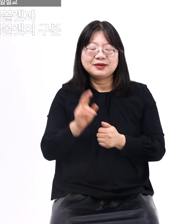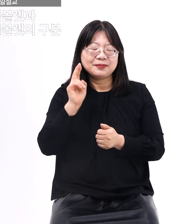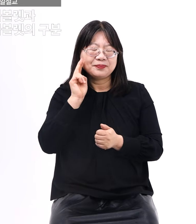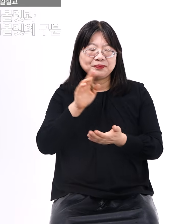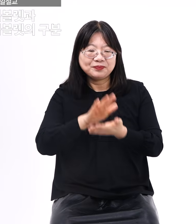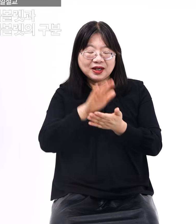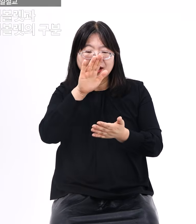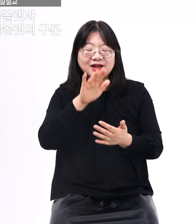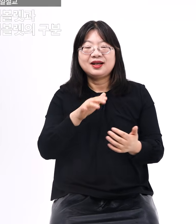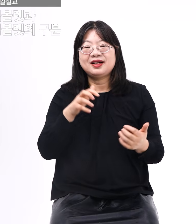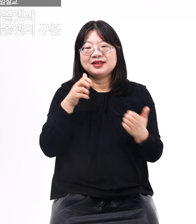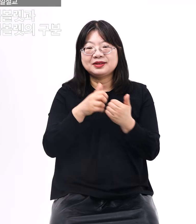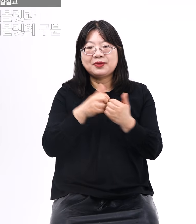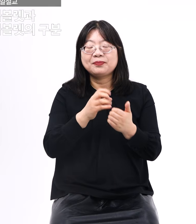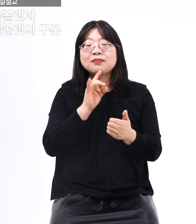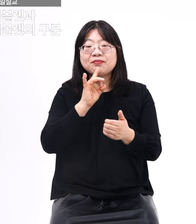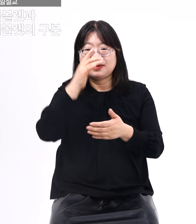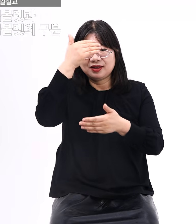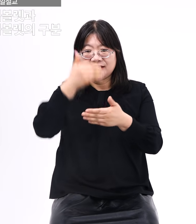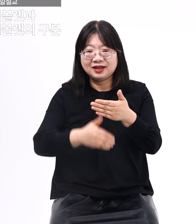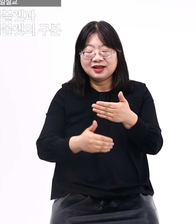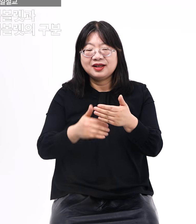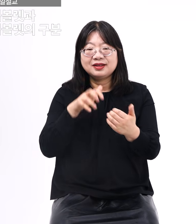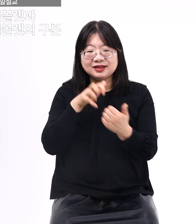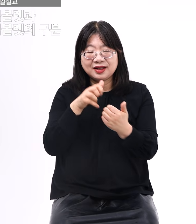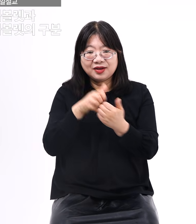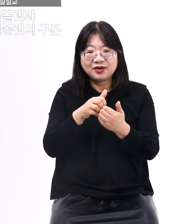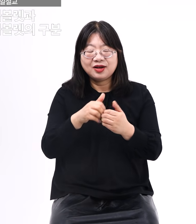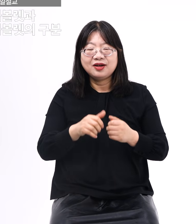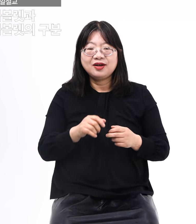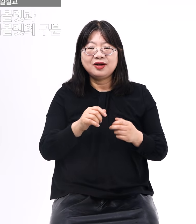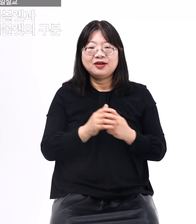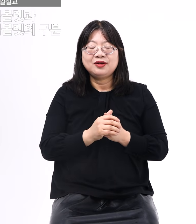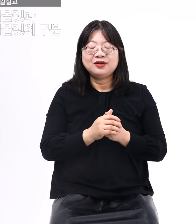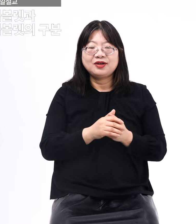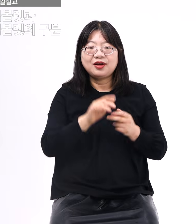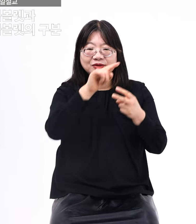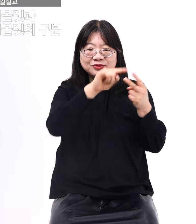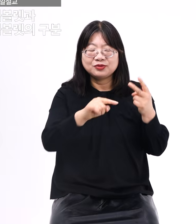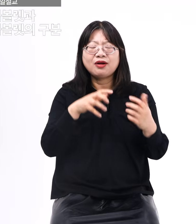싸움밖에는 남는 게 없어요. 그래서 싸웁니다. 이 둘이가 싸웁니다.